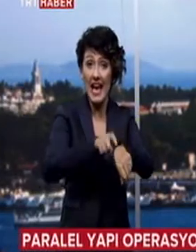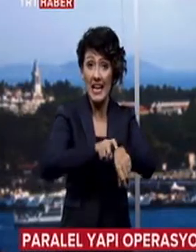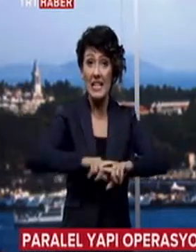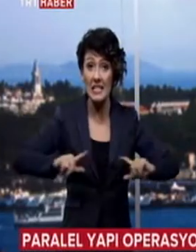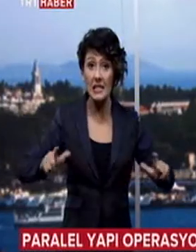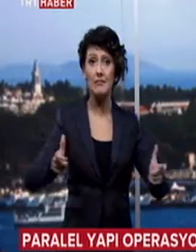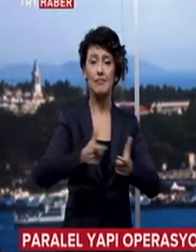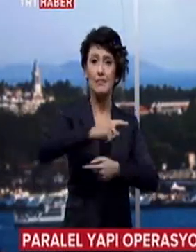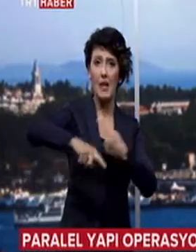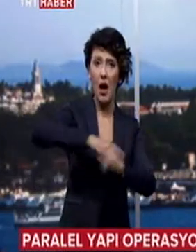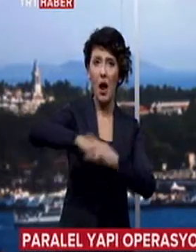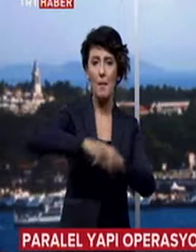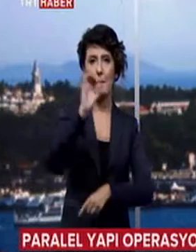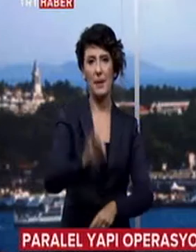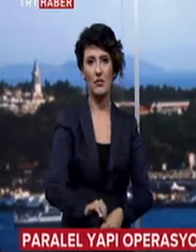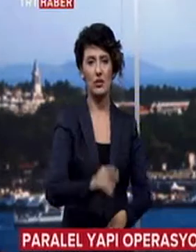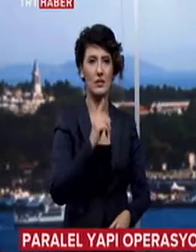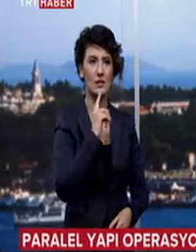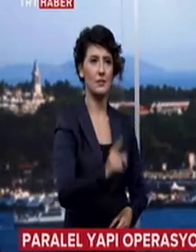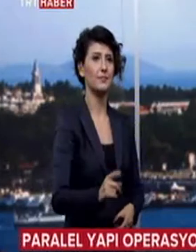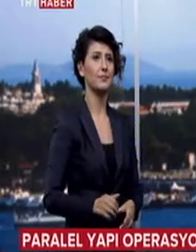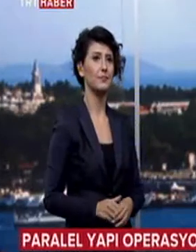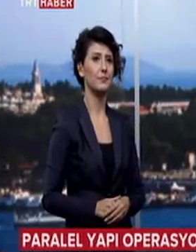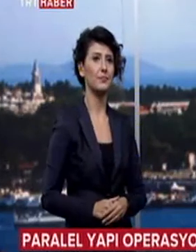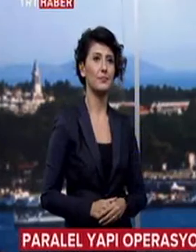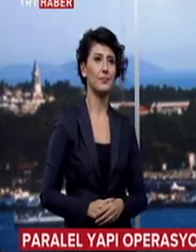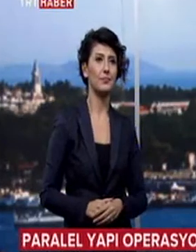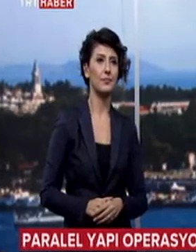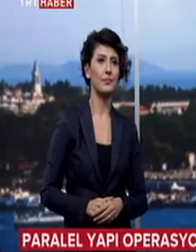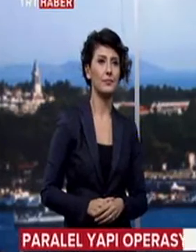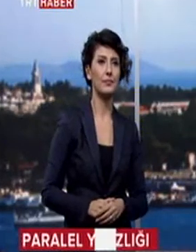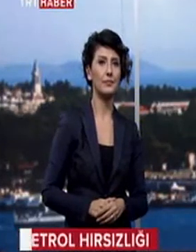2 şirkette eş zamanlı arama başlatıldı.